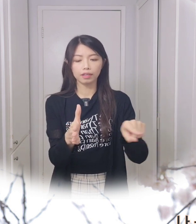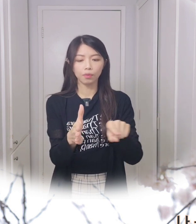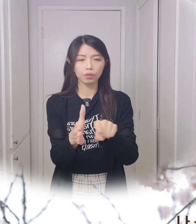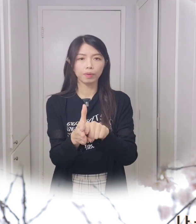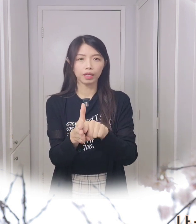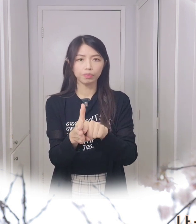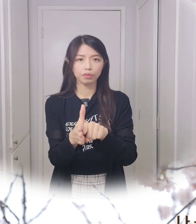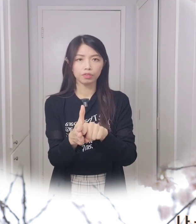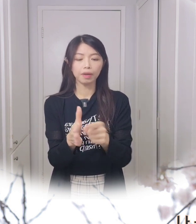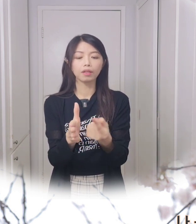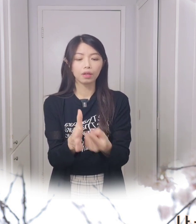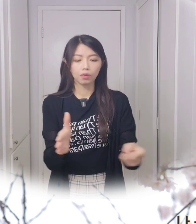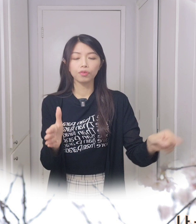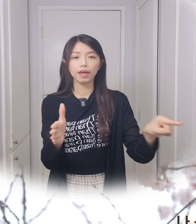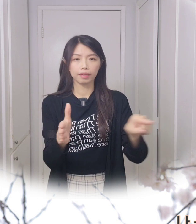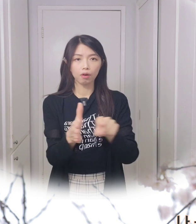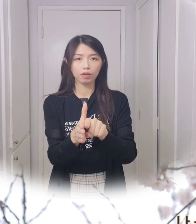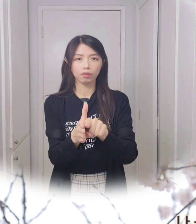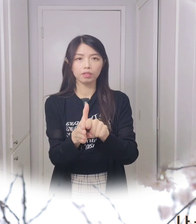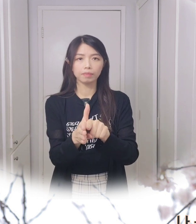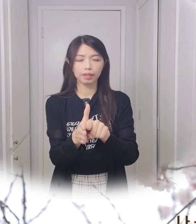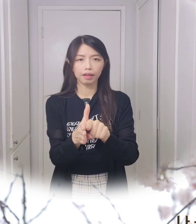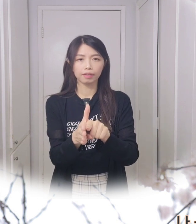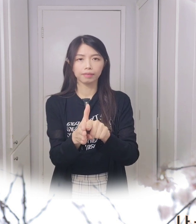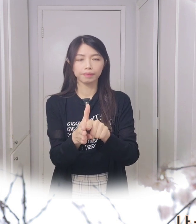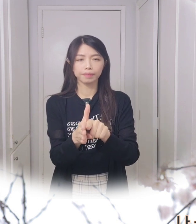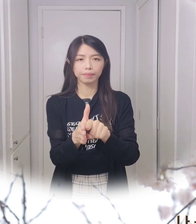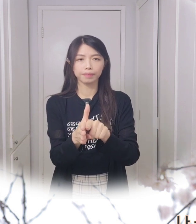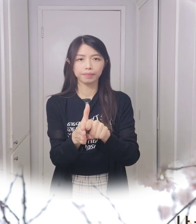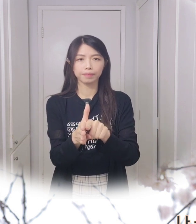다시 왼손바닥에 붙여주시면 위에서 이런 뜻입니다.